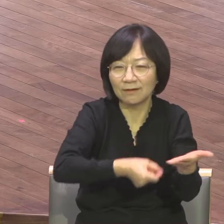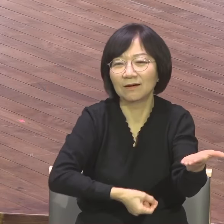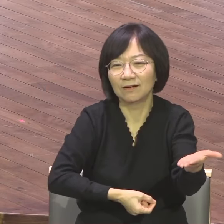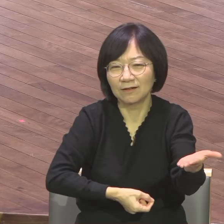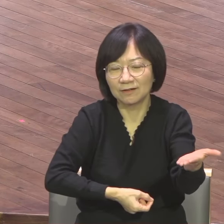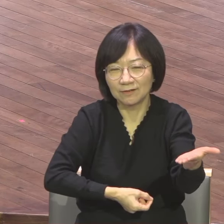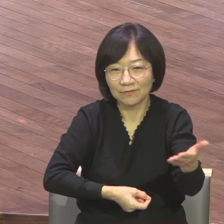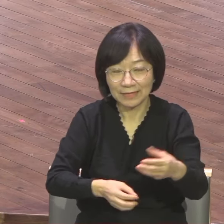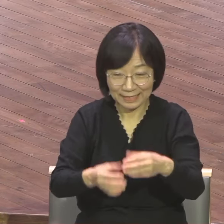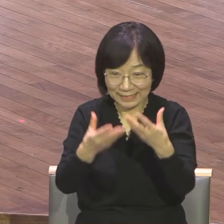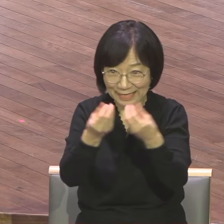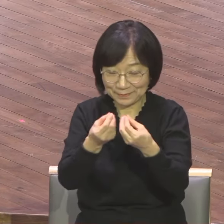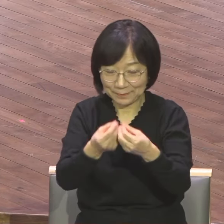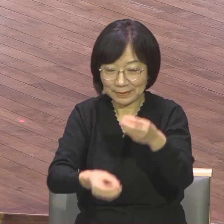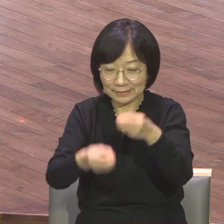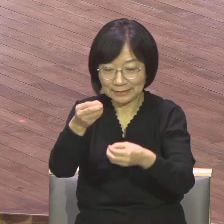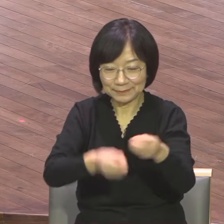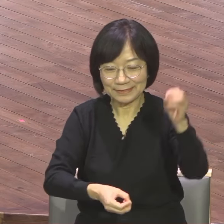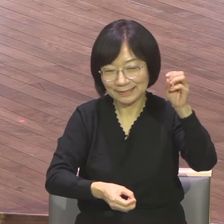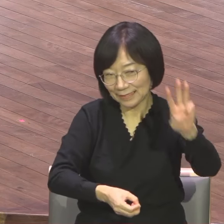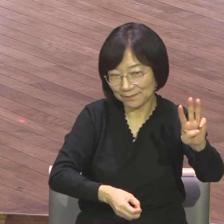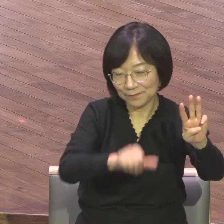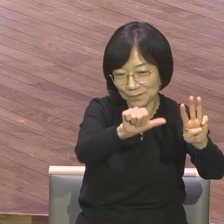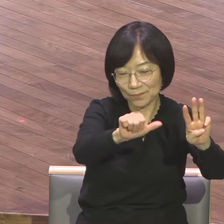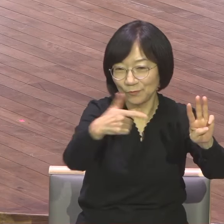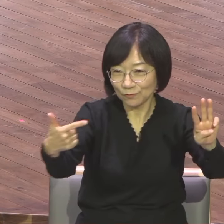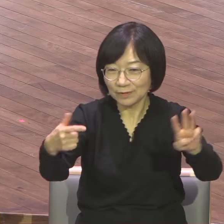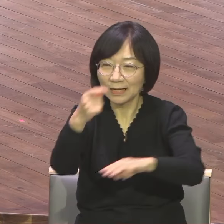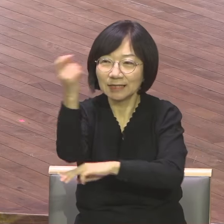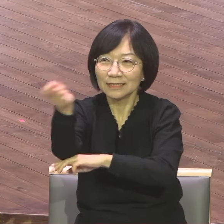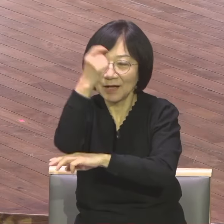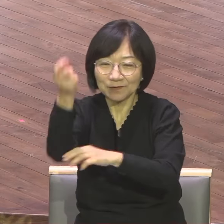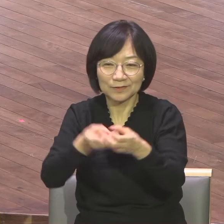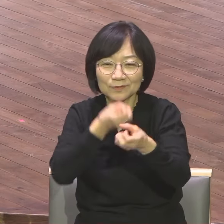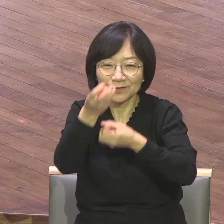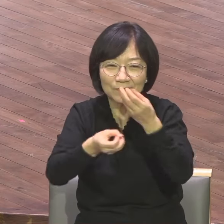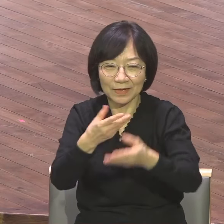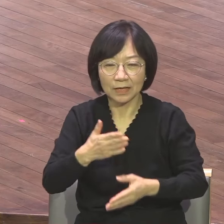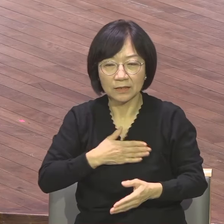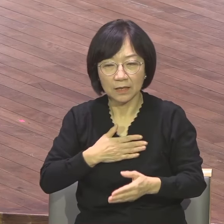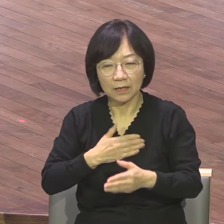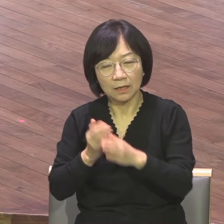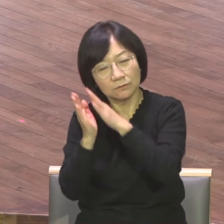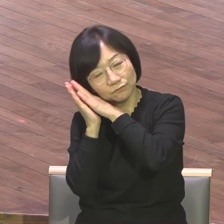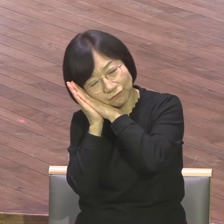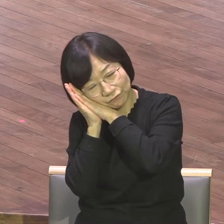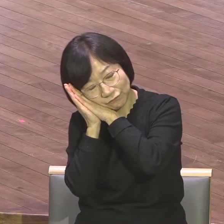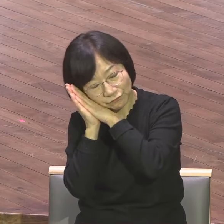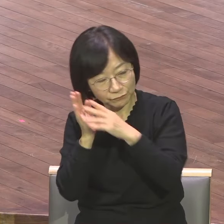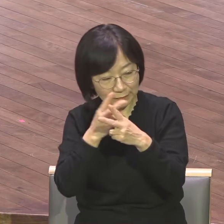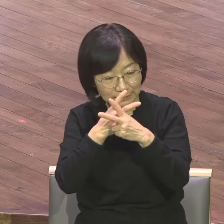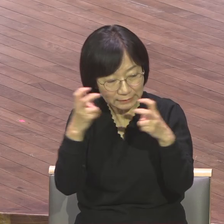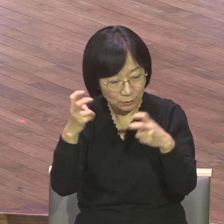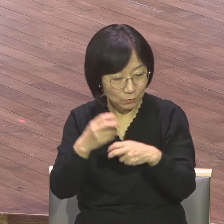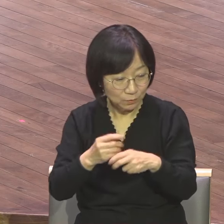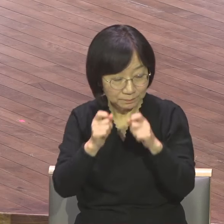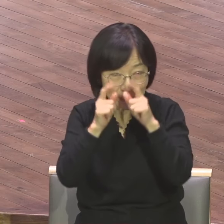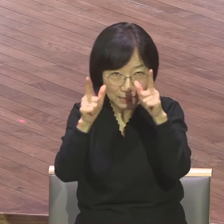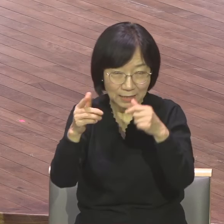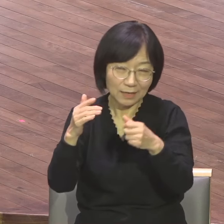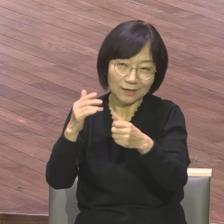시편 3편 5절로 6절에 다윗이 이렇게 고백하죠. 내가 누워 자고 깨었으니 여호와께서 나를